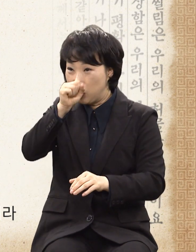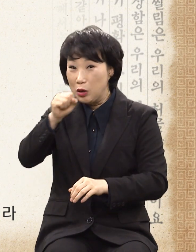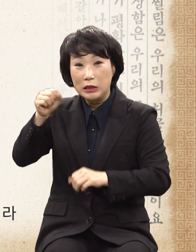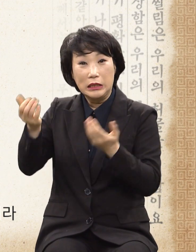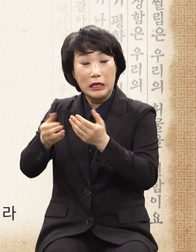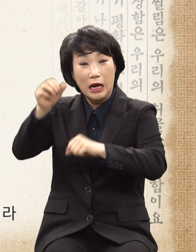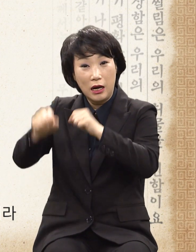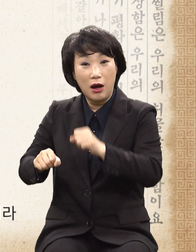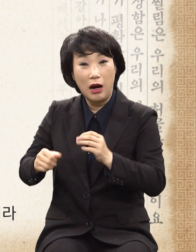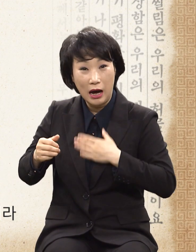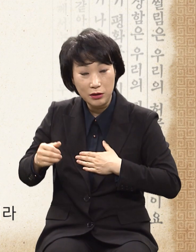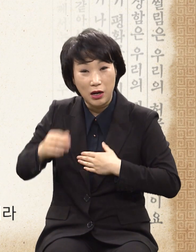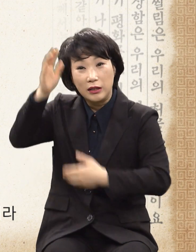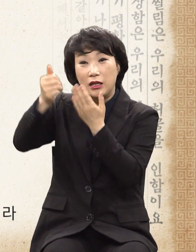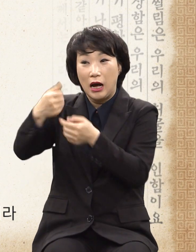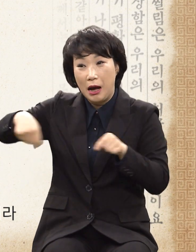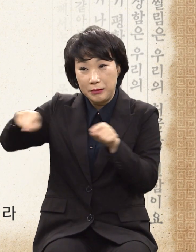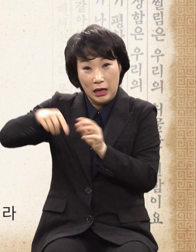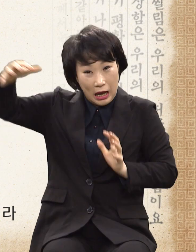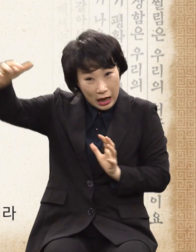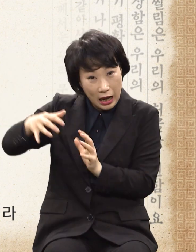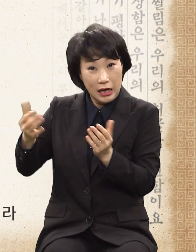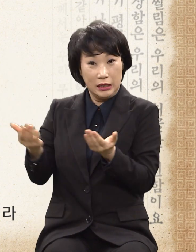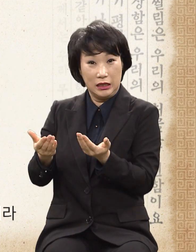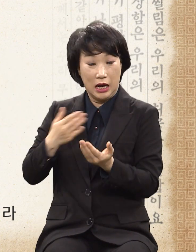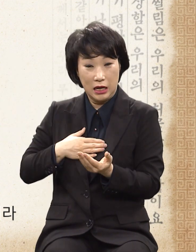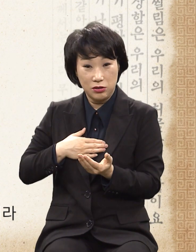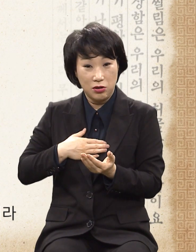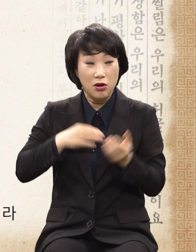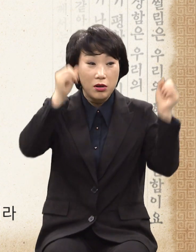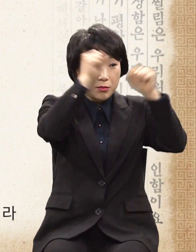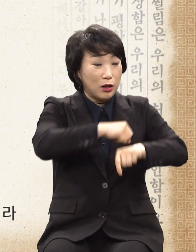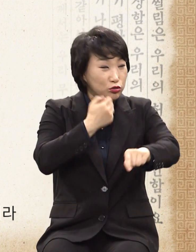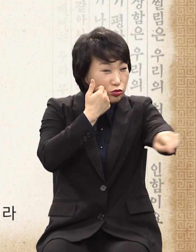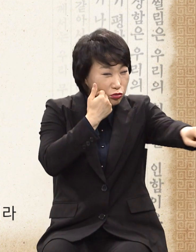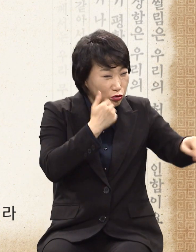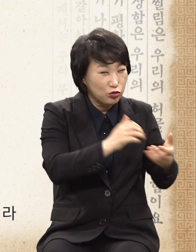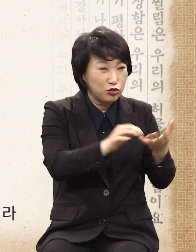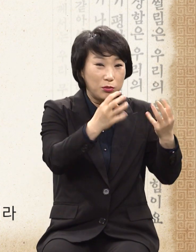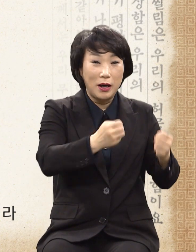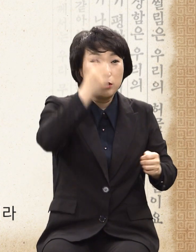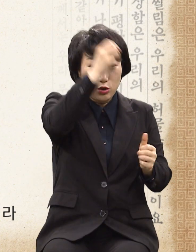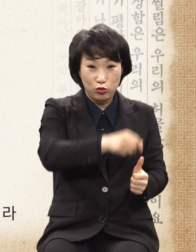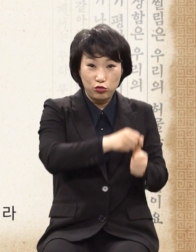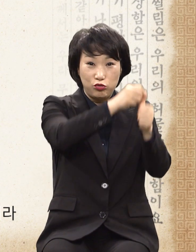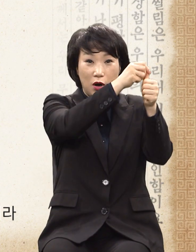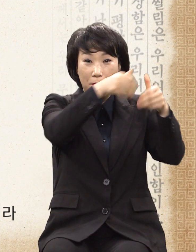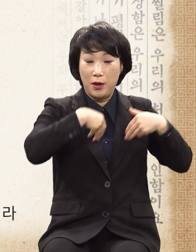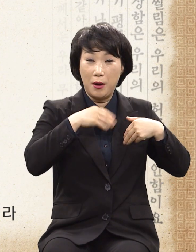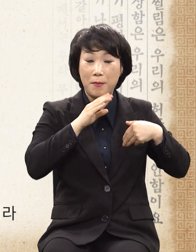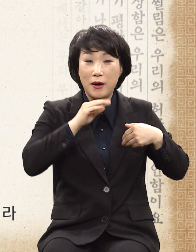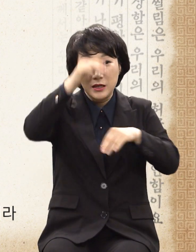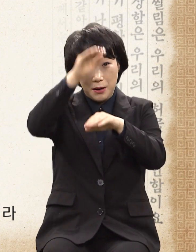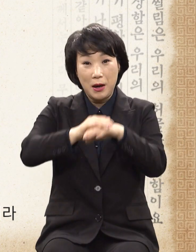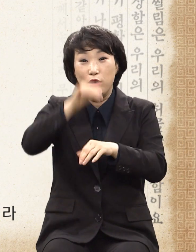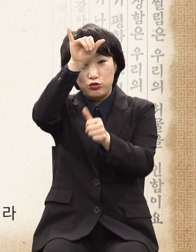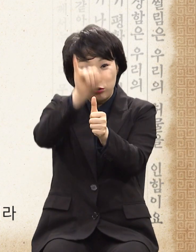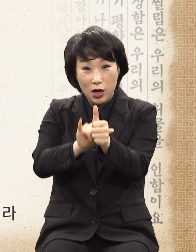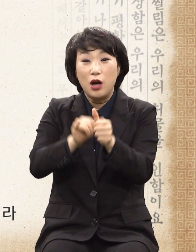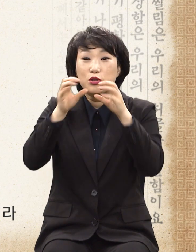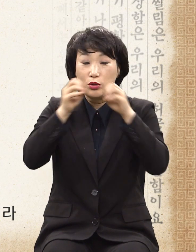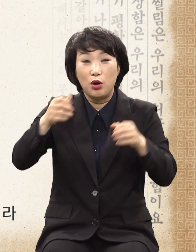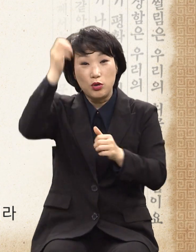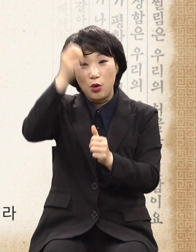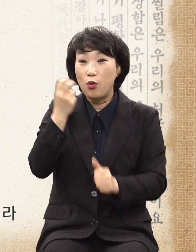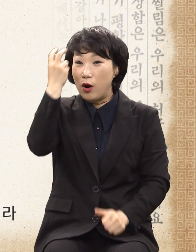행하고 하나님과 동역하며 멸망하는 수많은 영혼을 살리고 예배하고 충성하고 전도하고